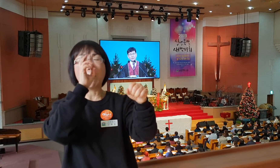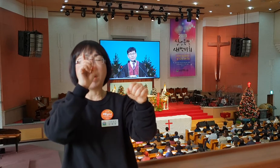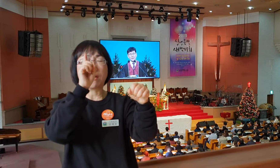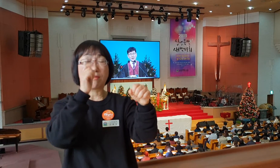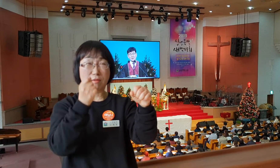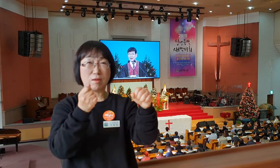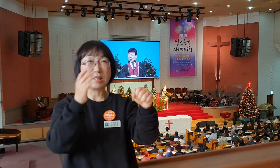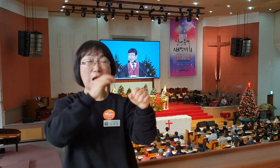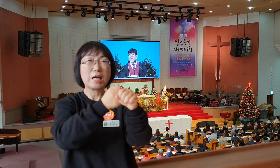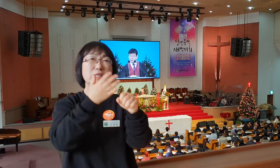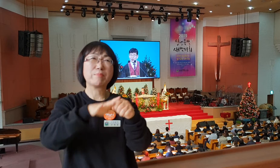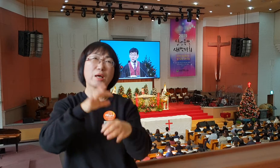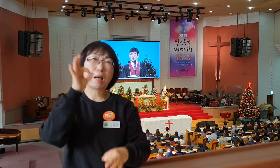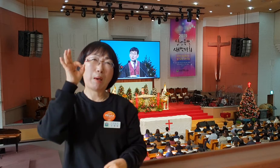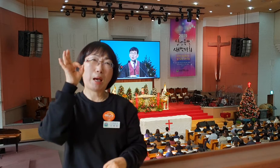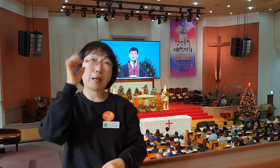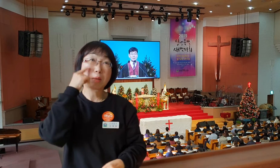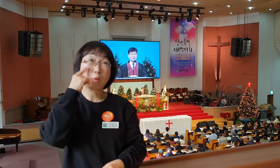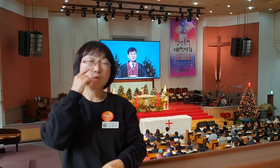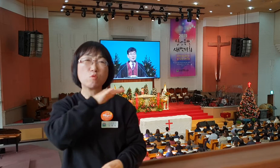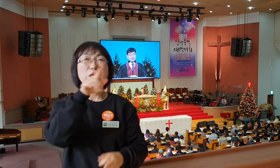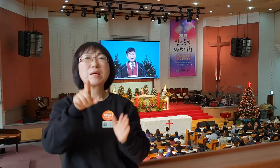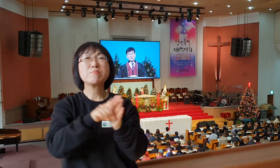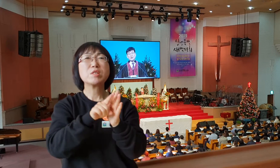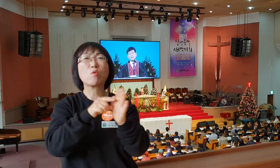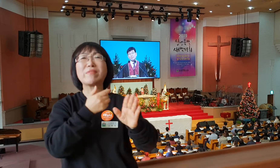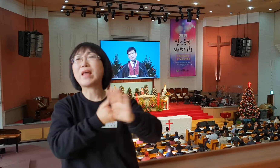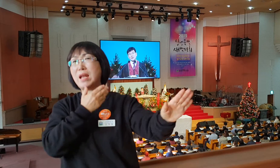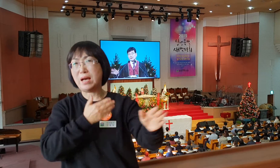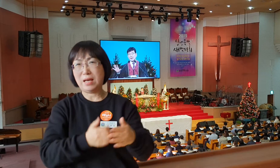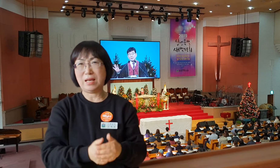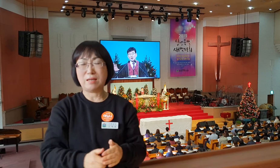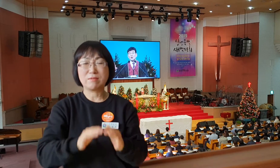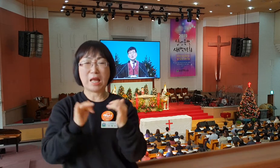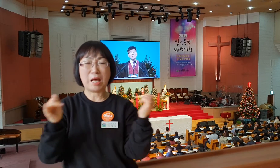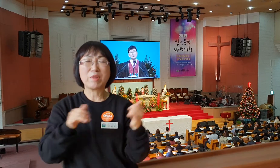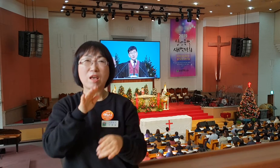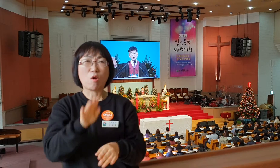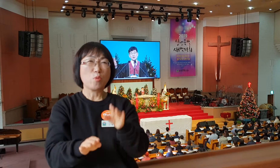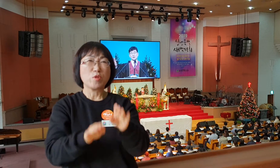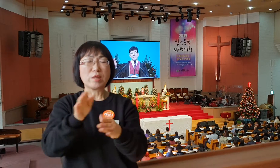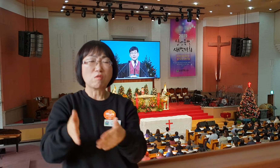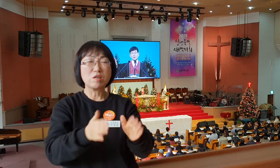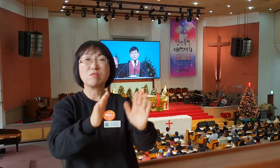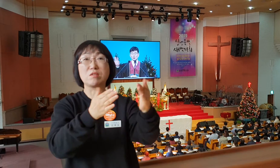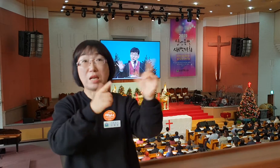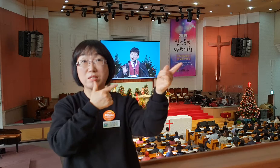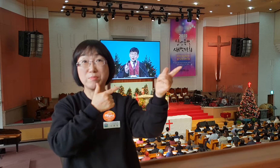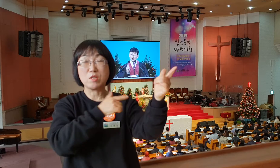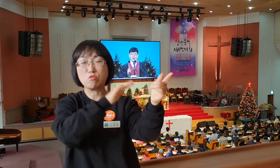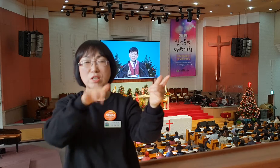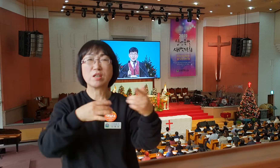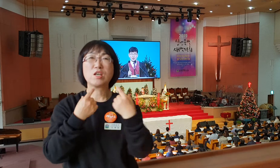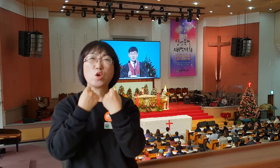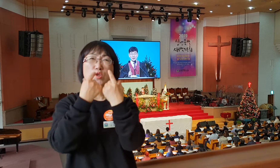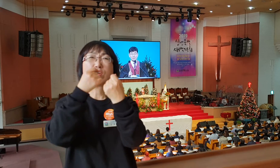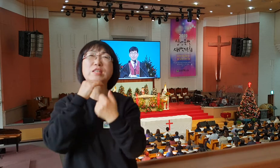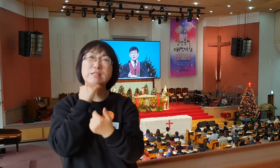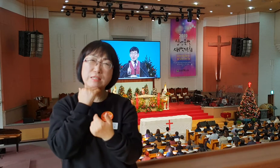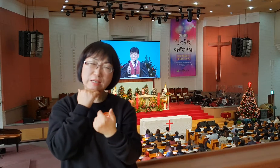것 같아요 하지만 가만히 보면 우리가 믿는 거와는 다릅니다 사람들이 걷는다고 길이 되지는 않아요 우리는 여전히